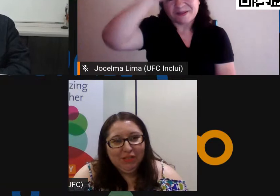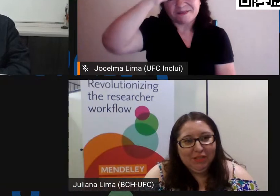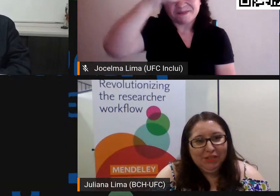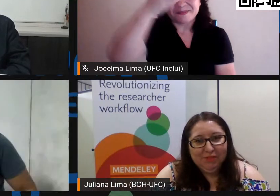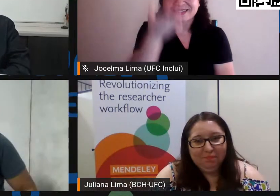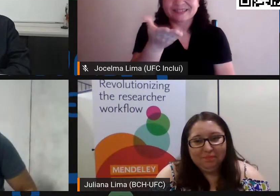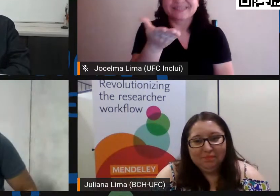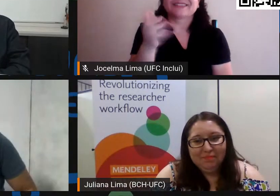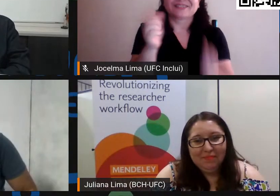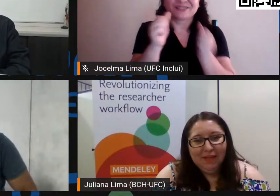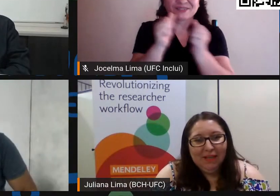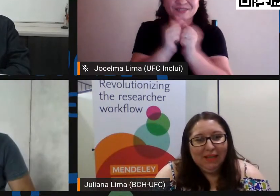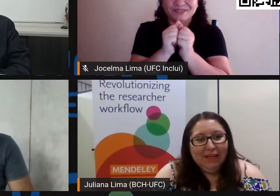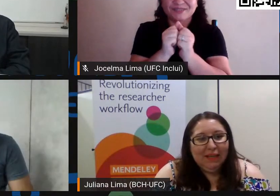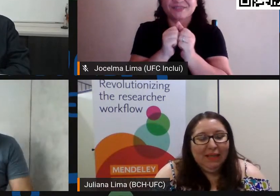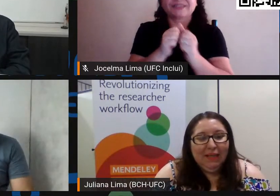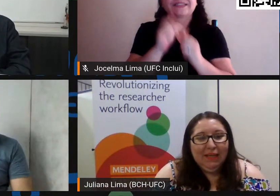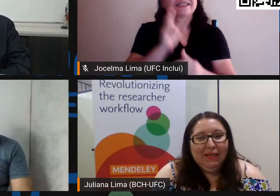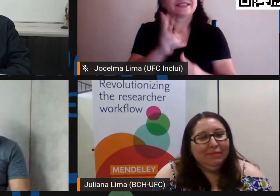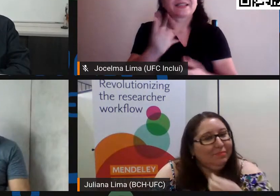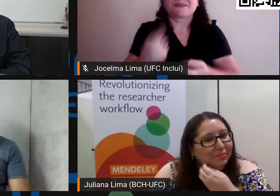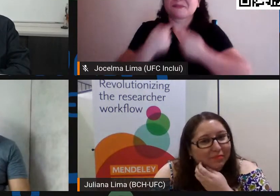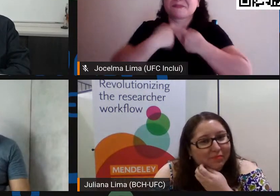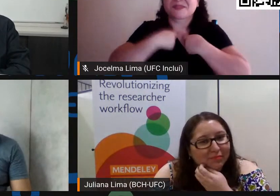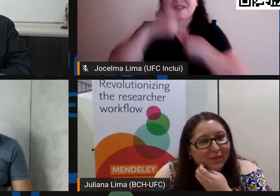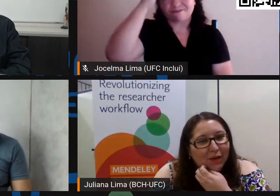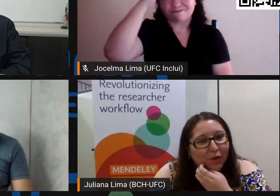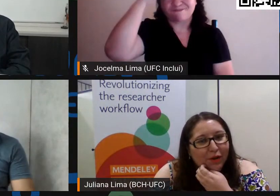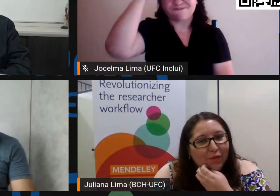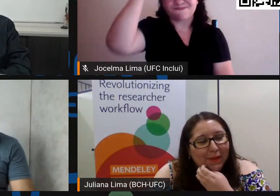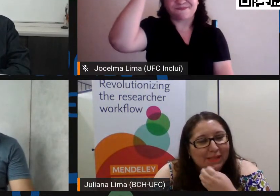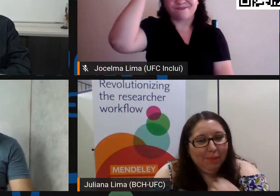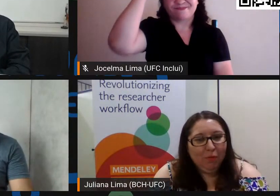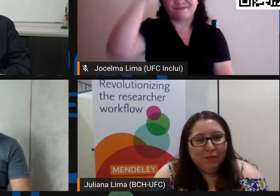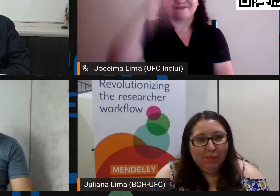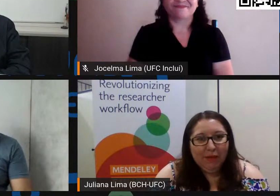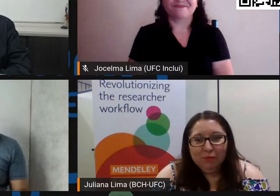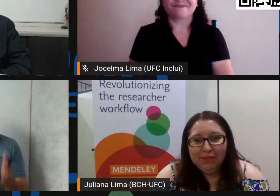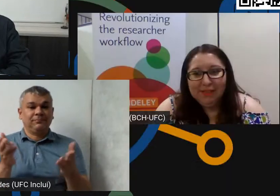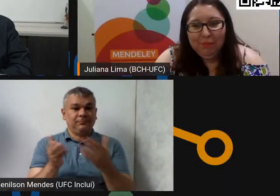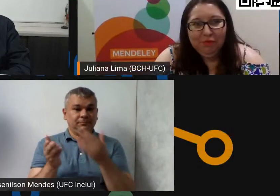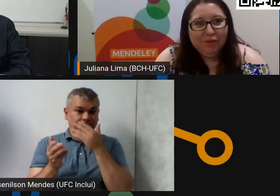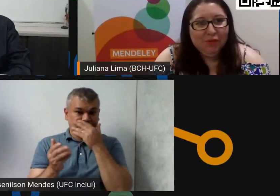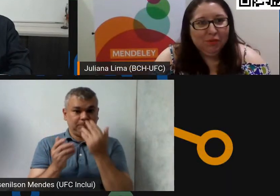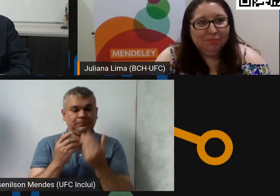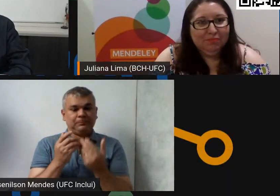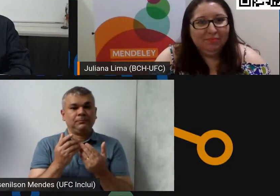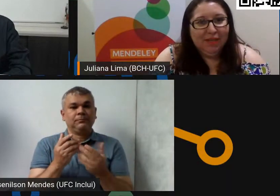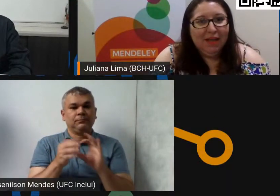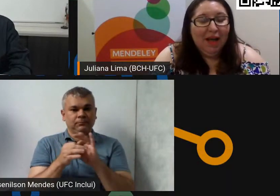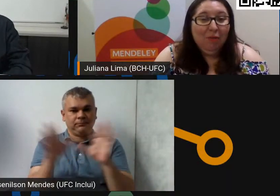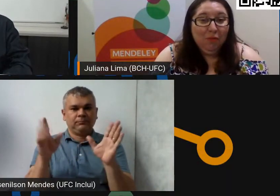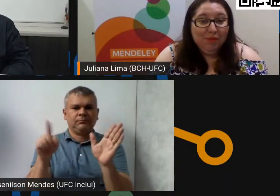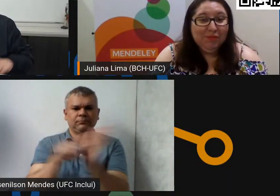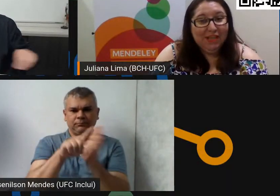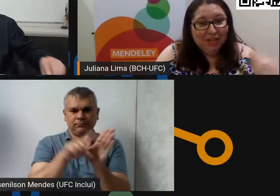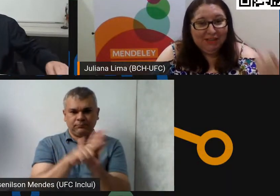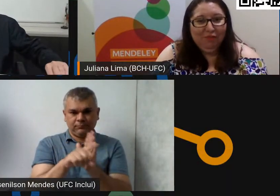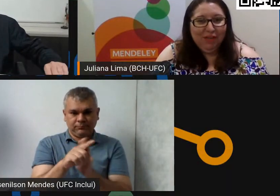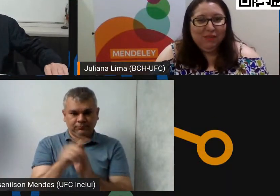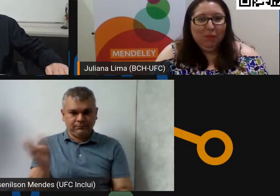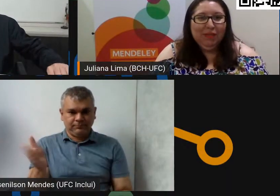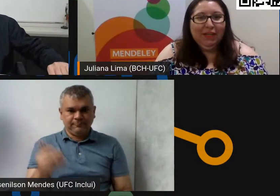Aprendemos bastante. E agora eu vou passar para algumas perguntas, tá, professor? Sim. Algumas